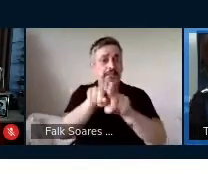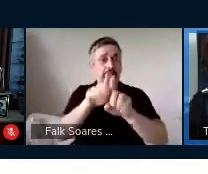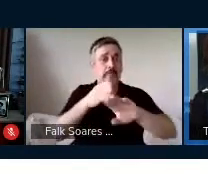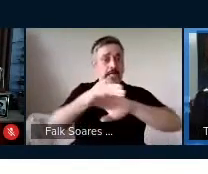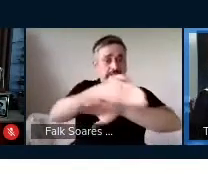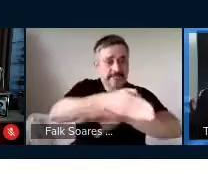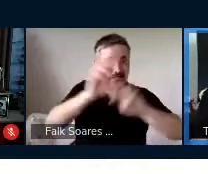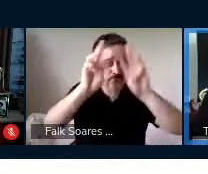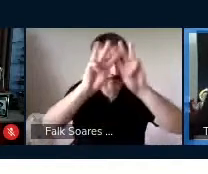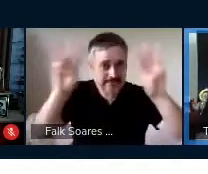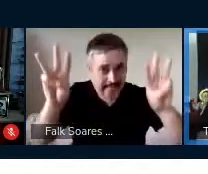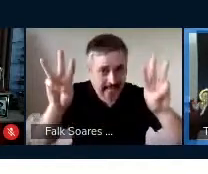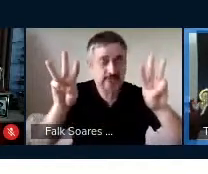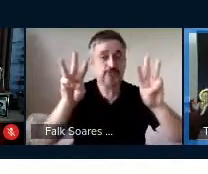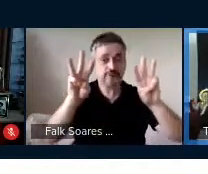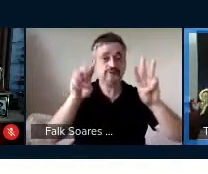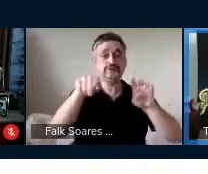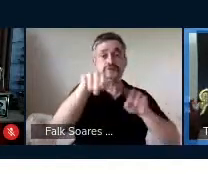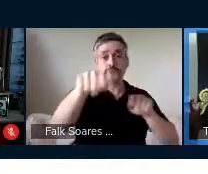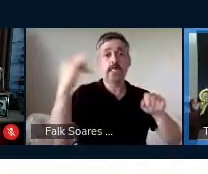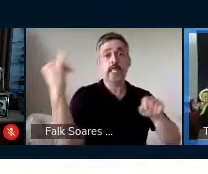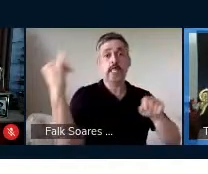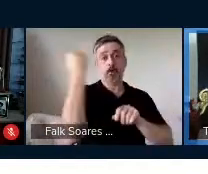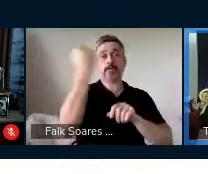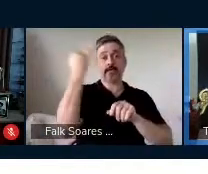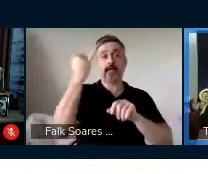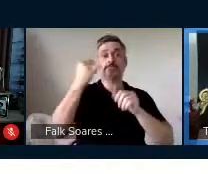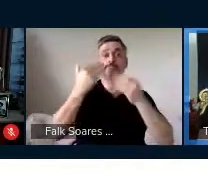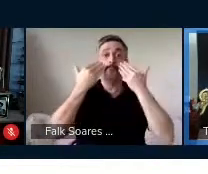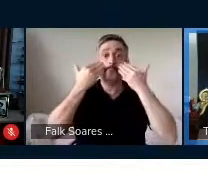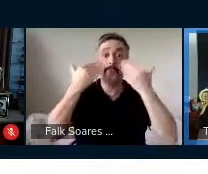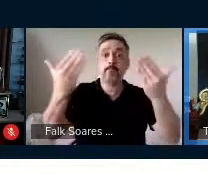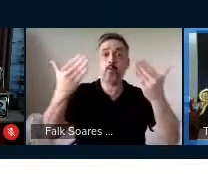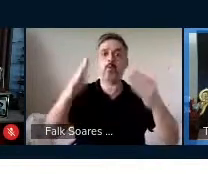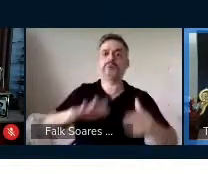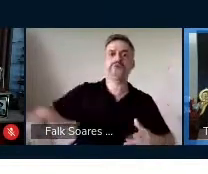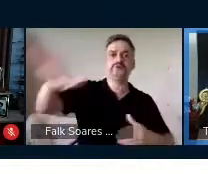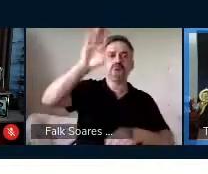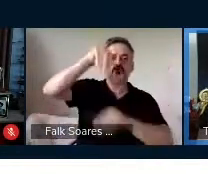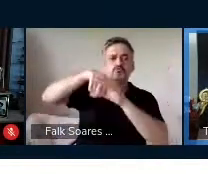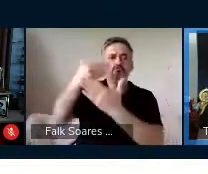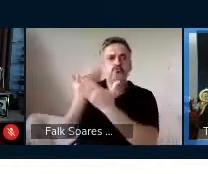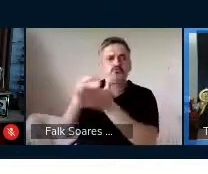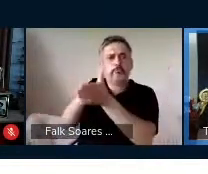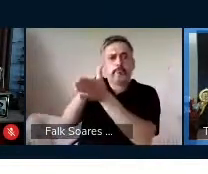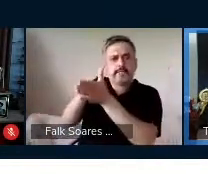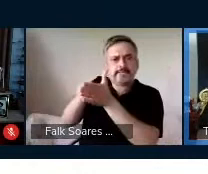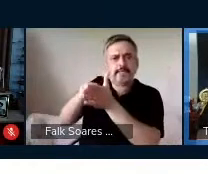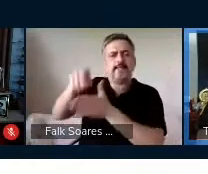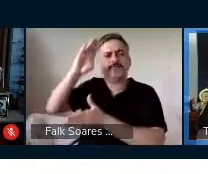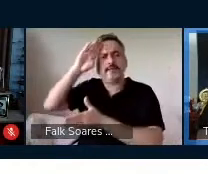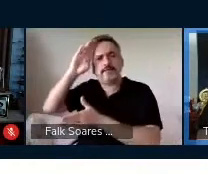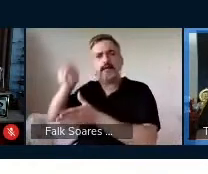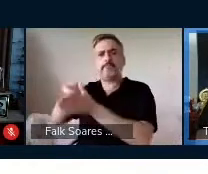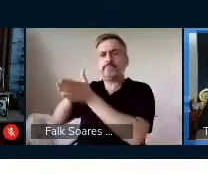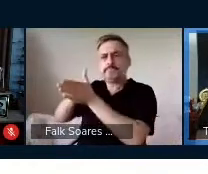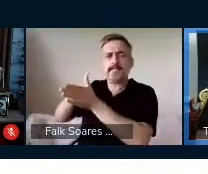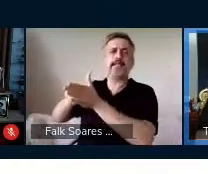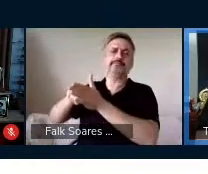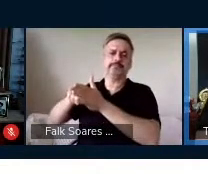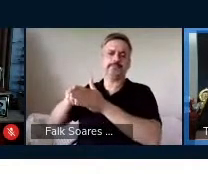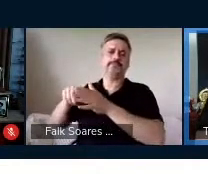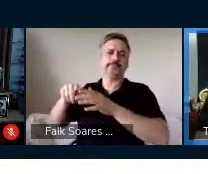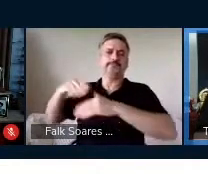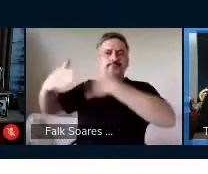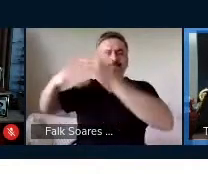E a partir de então, estruturamos o web, a página web Terme Belibras, disponível no site